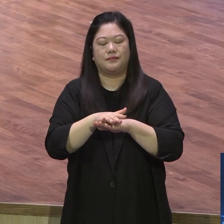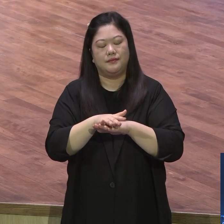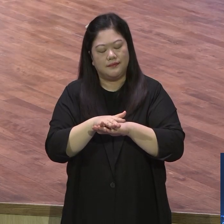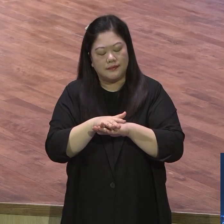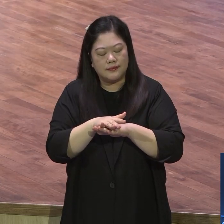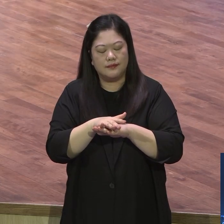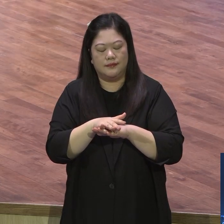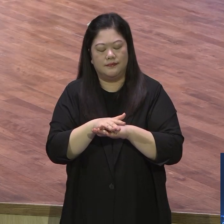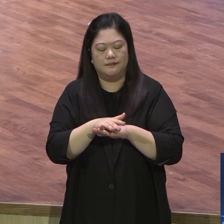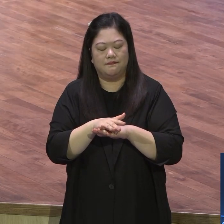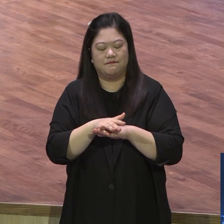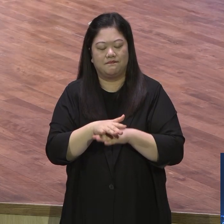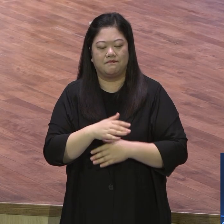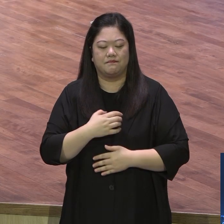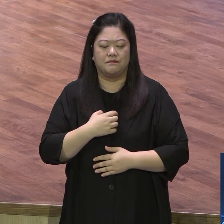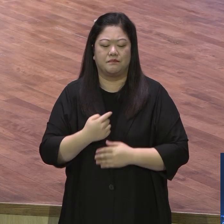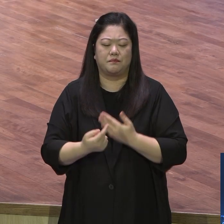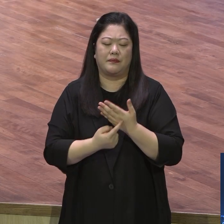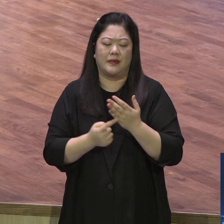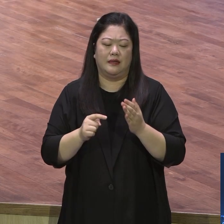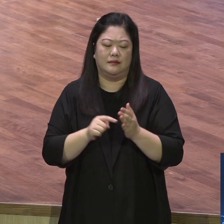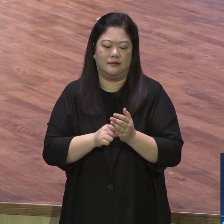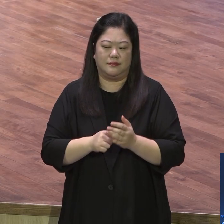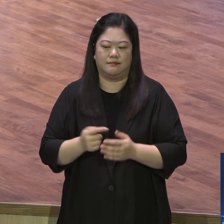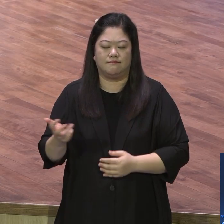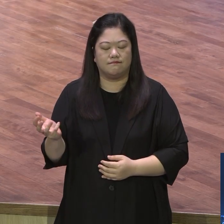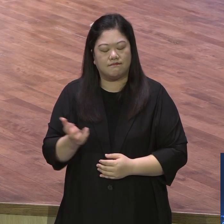너무 마음이 아프고